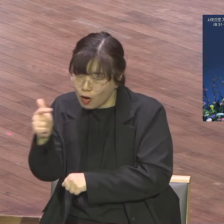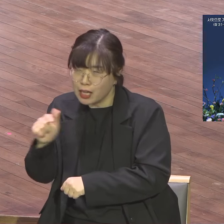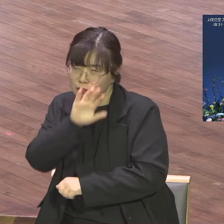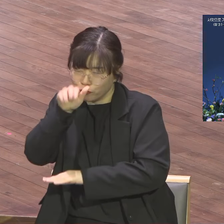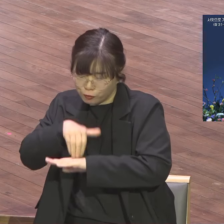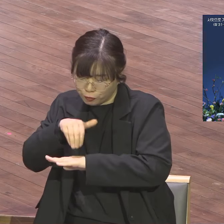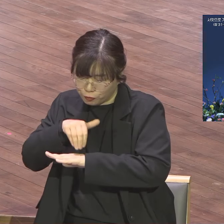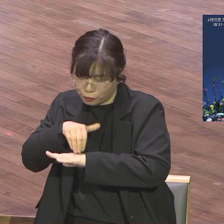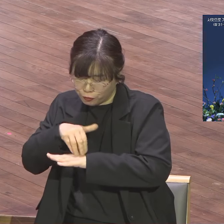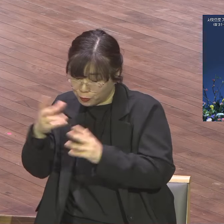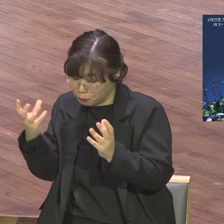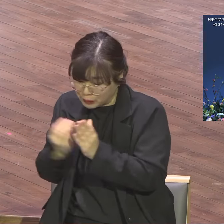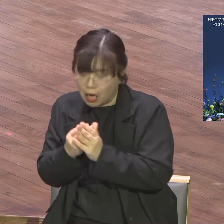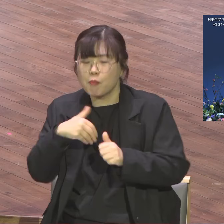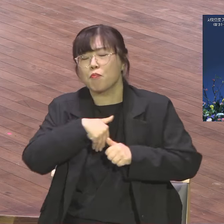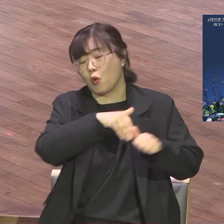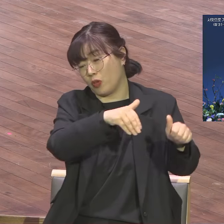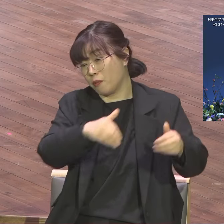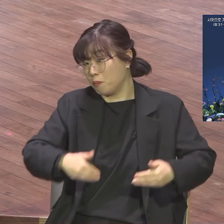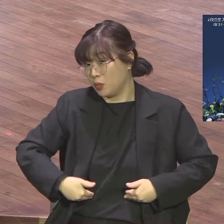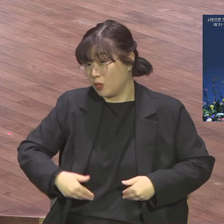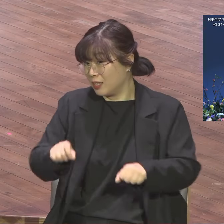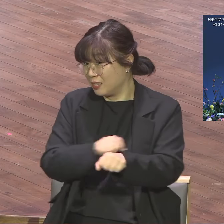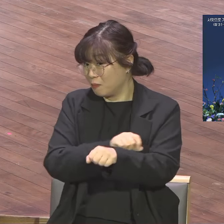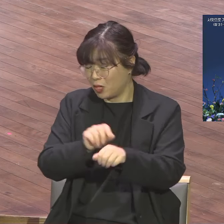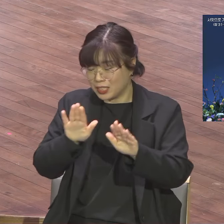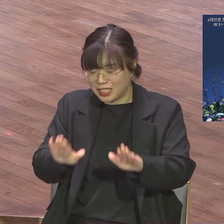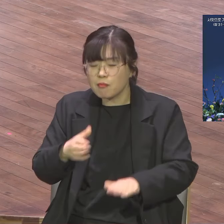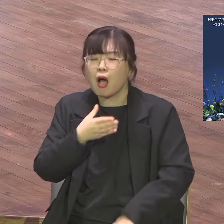요즘 100세 시대예요. 100세 시대.